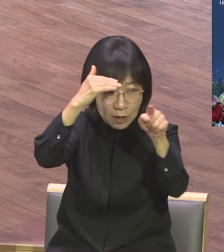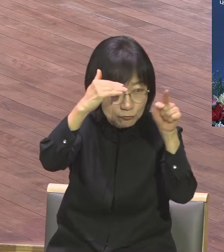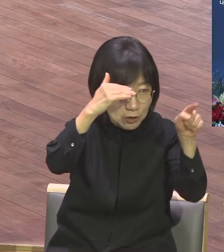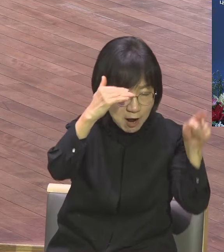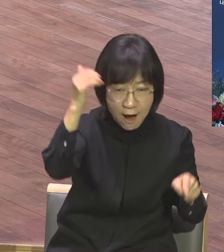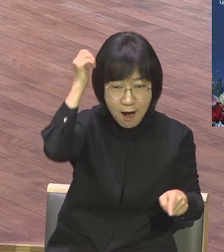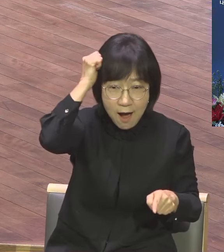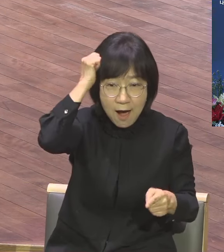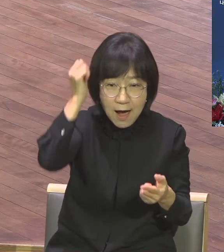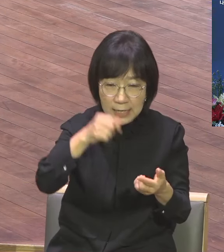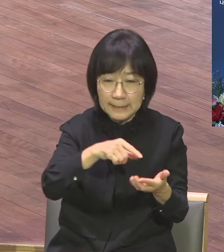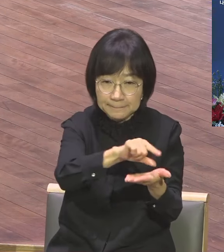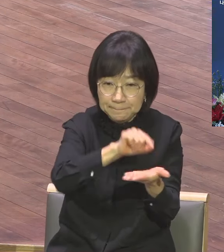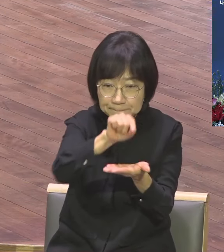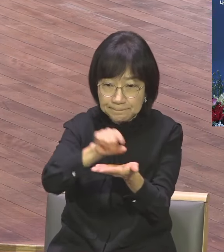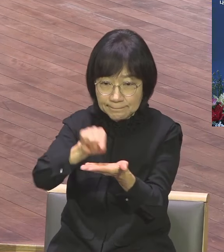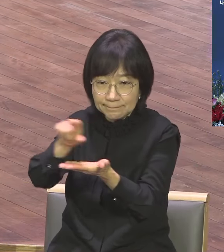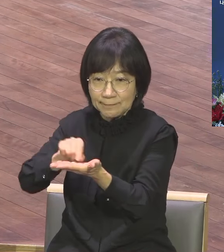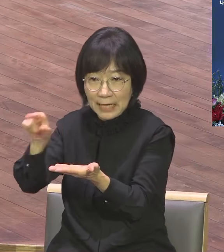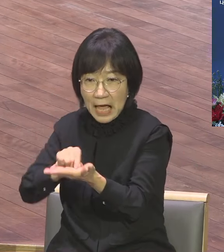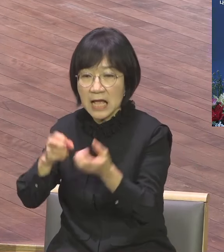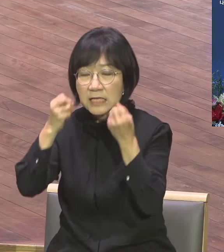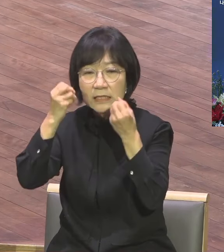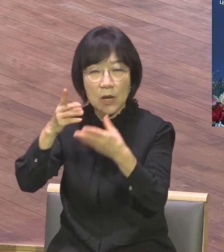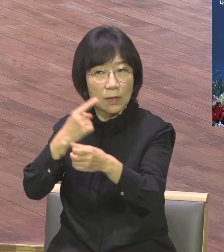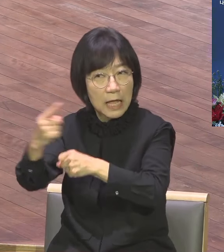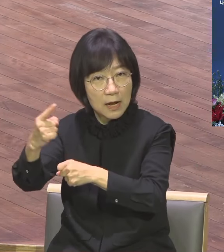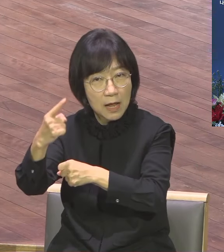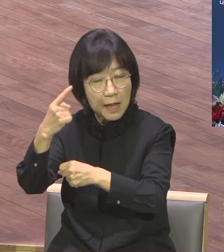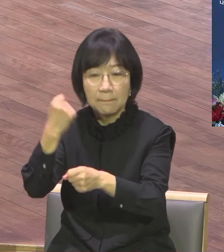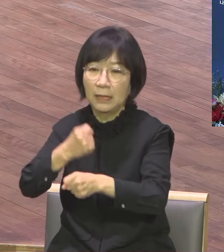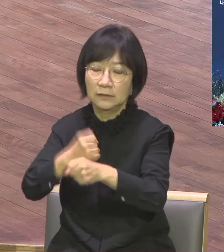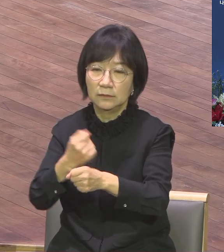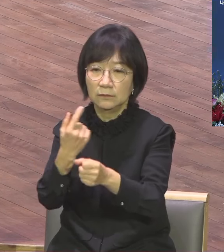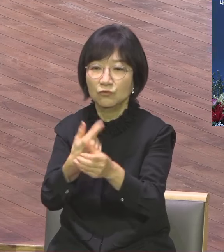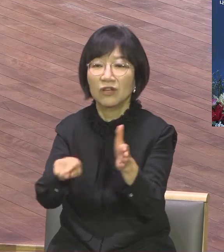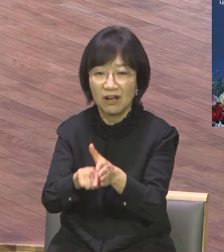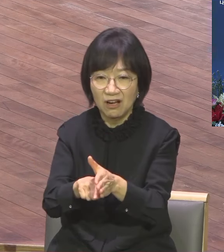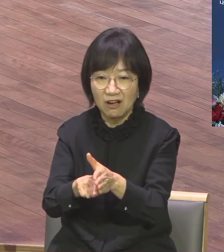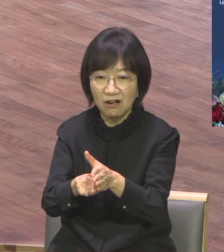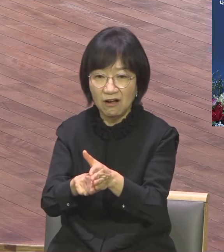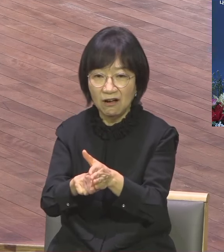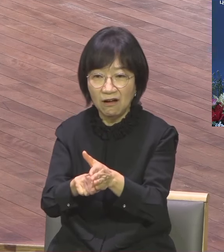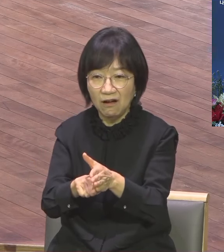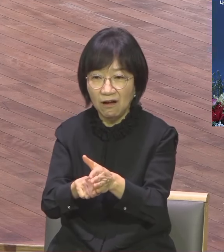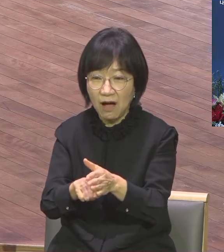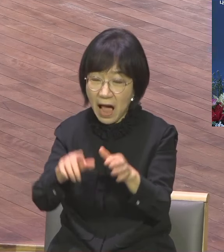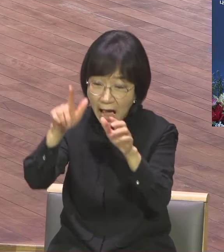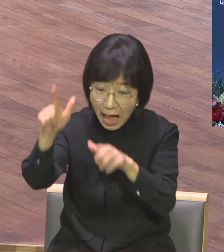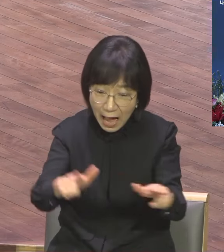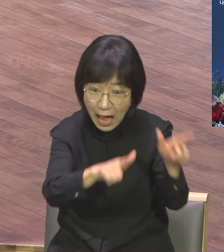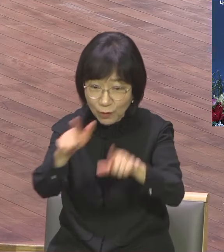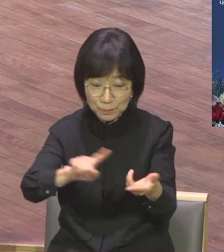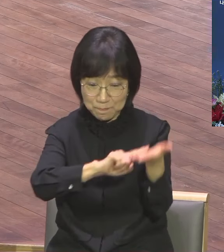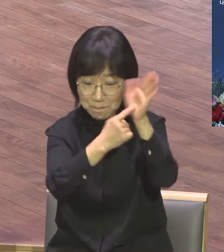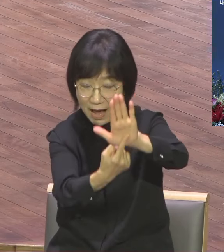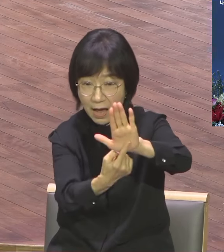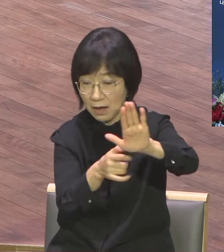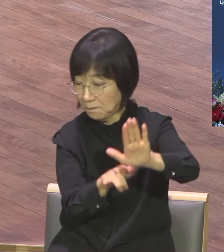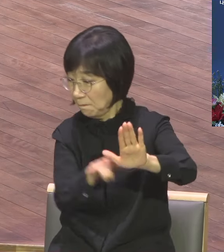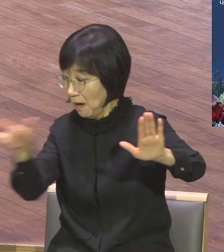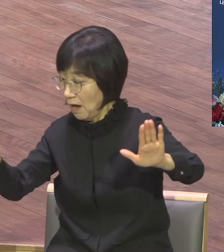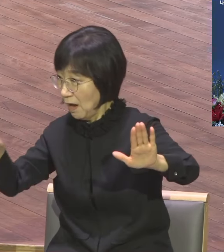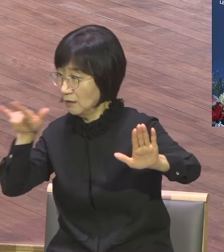거기에서 그렇게 새로운 영감을 얻어오기 위해서 바로 그냥 내년을 준비하러 간다는 거예요.